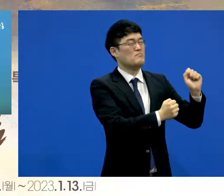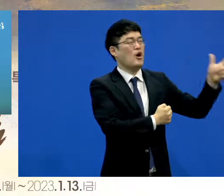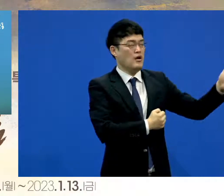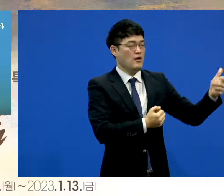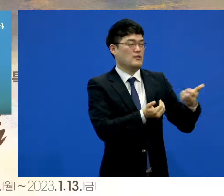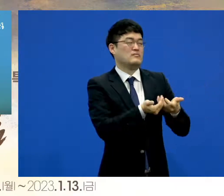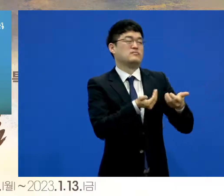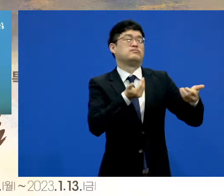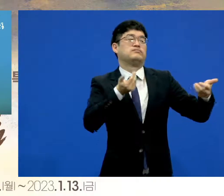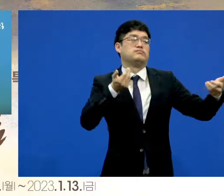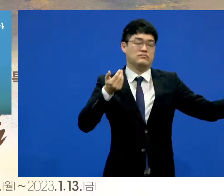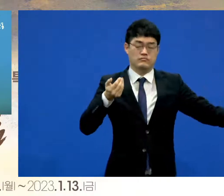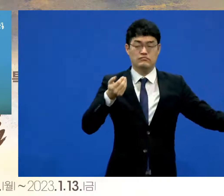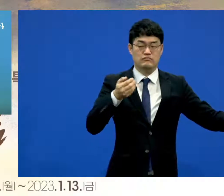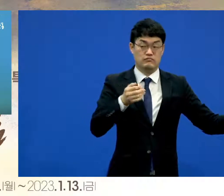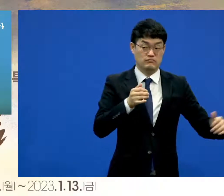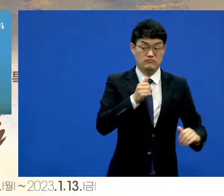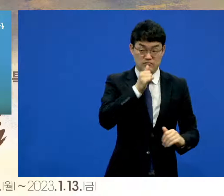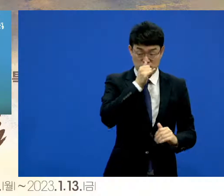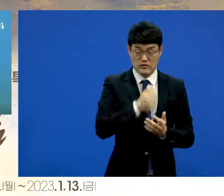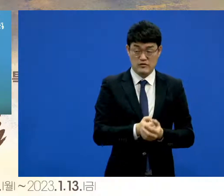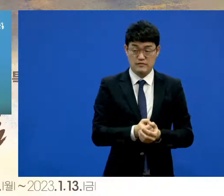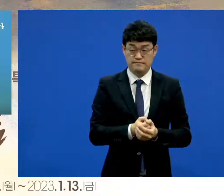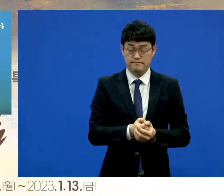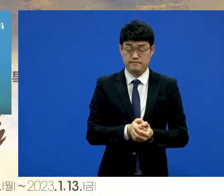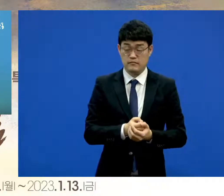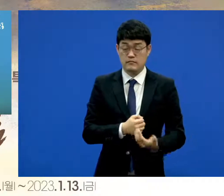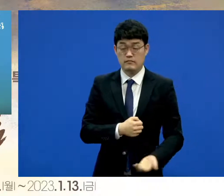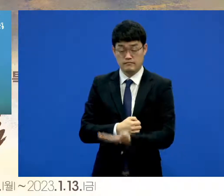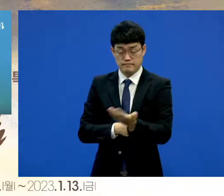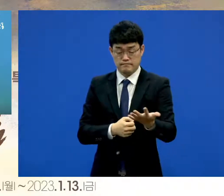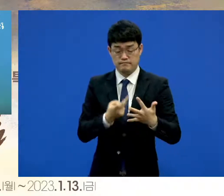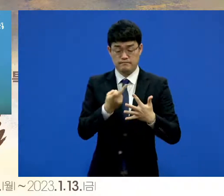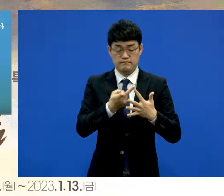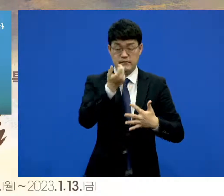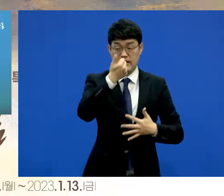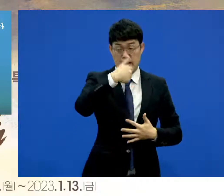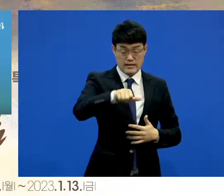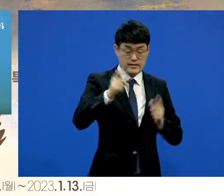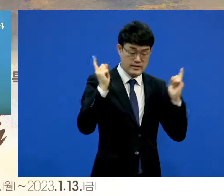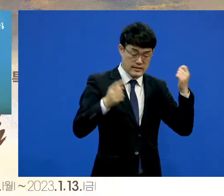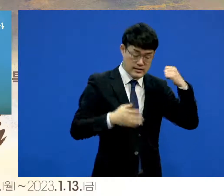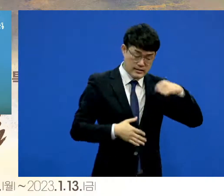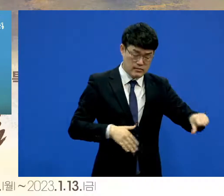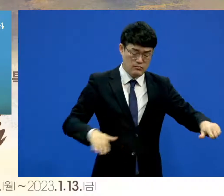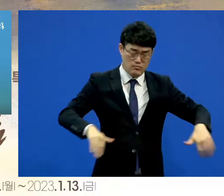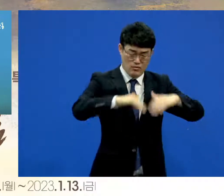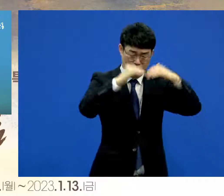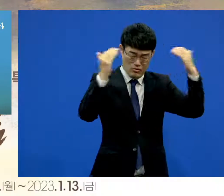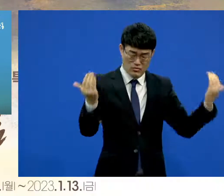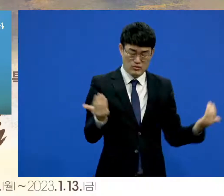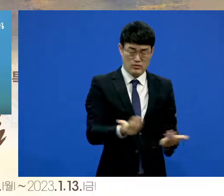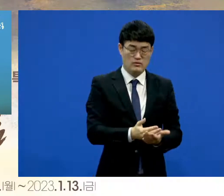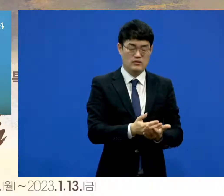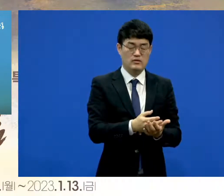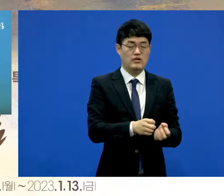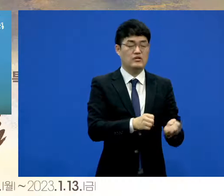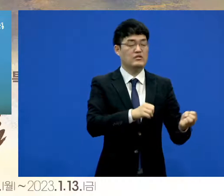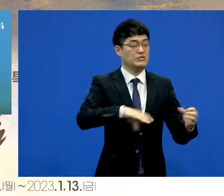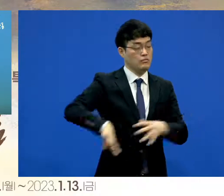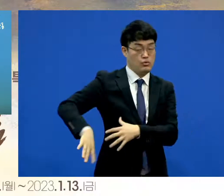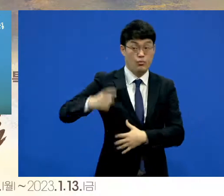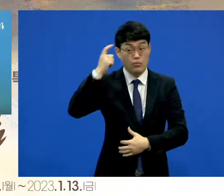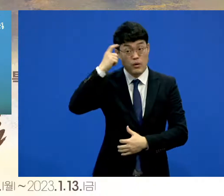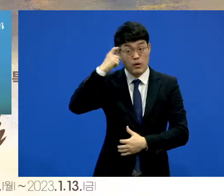잃어버렸습니다. 모든 걸 잃어버렸어. 하나님을 잃어버리면 모든 것을 잃어버리는 것입니다.